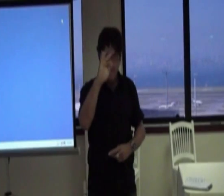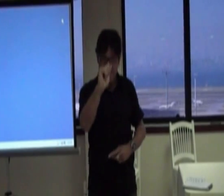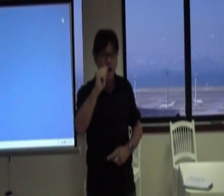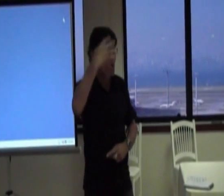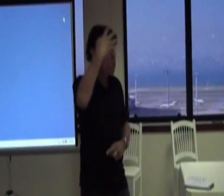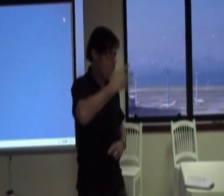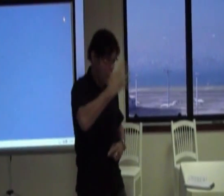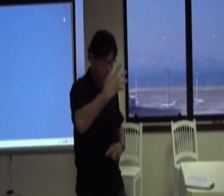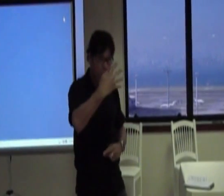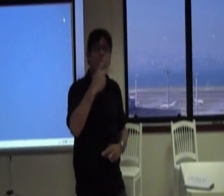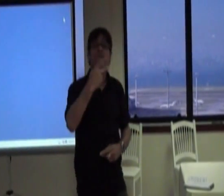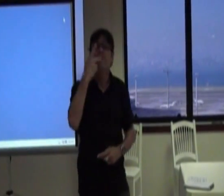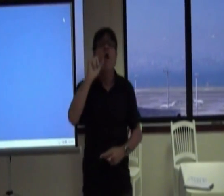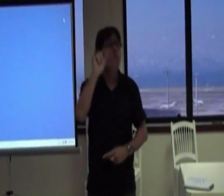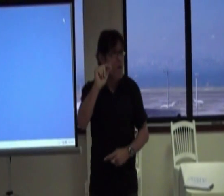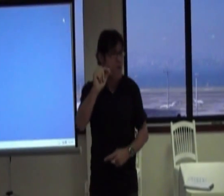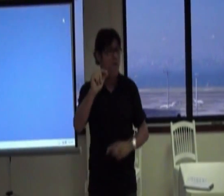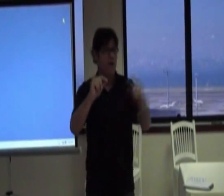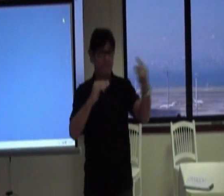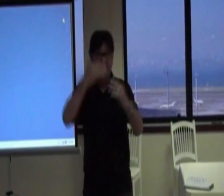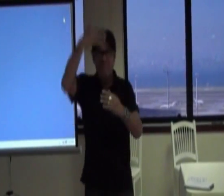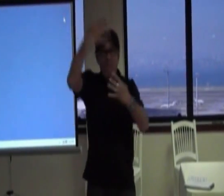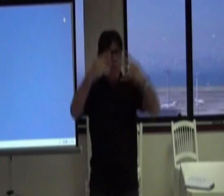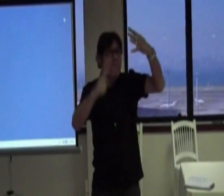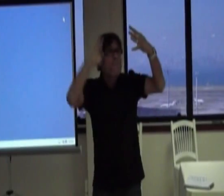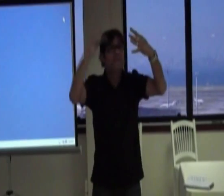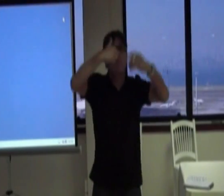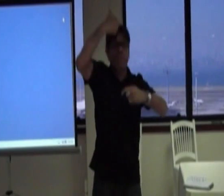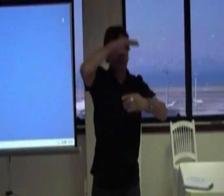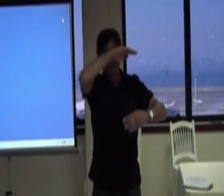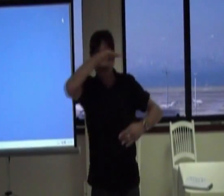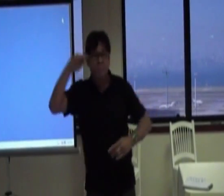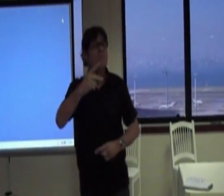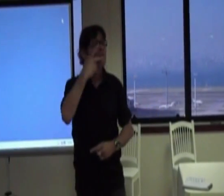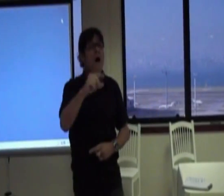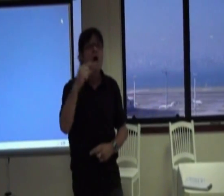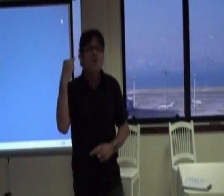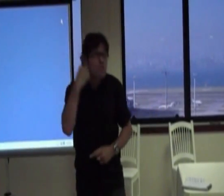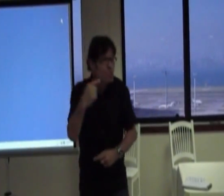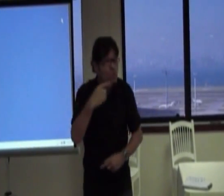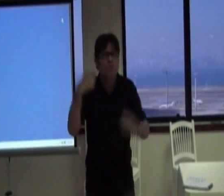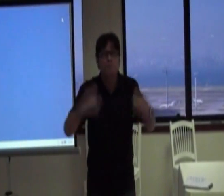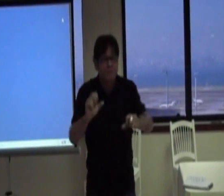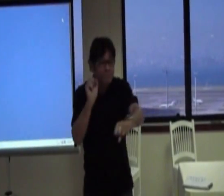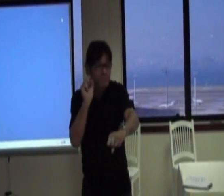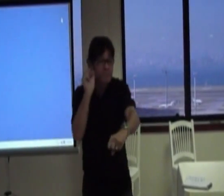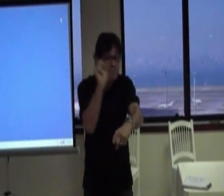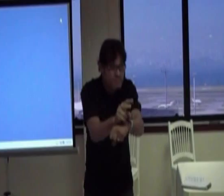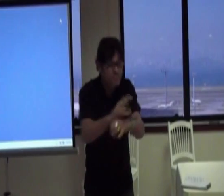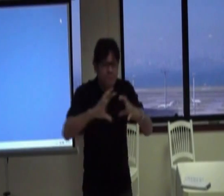do convívio. A Meta 4 ela vai estar especificando em relação a alguns pontos, e entre eles ele fala que o sujeito surdo ele